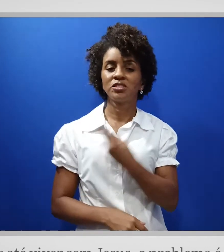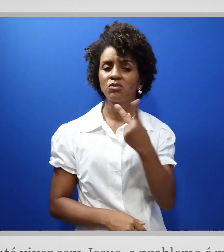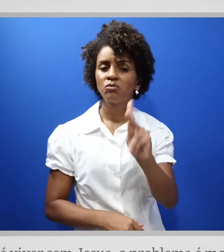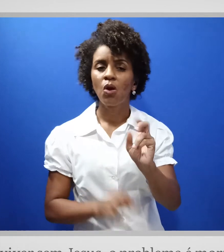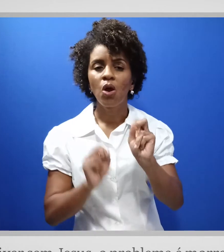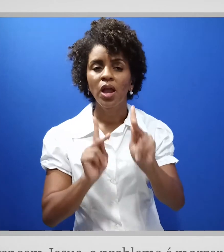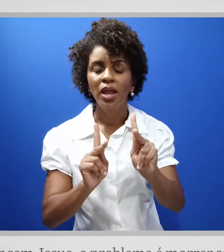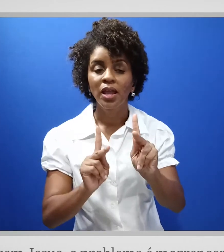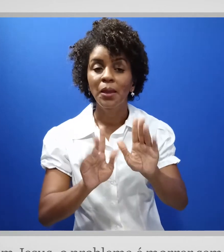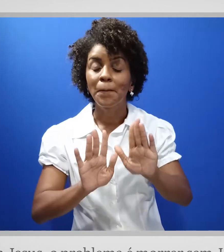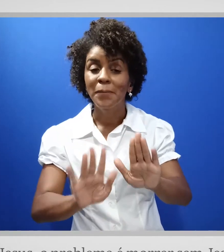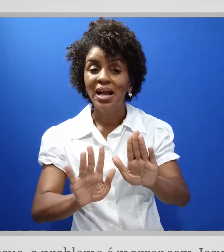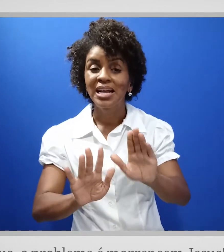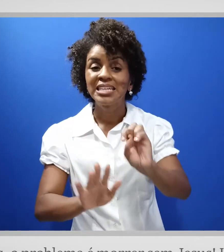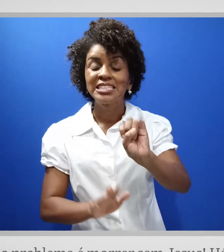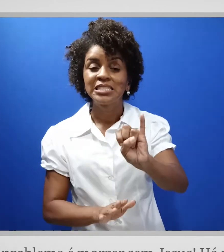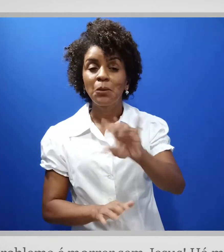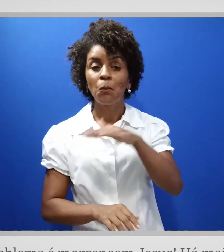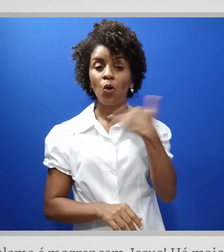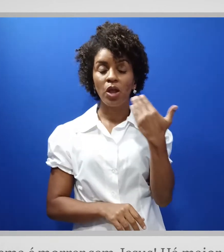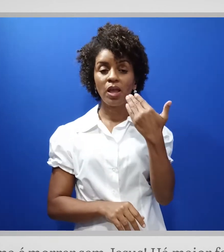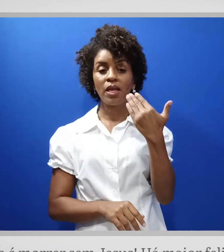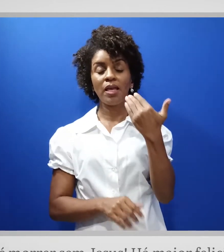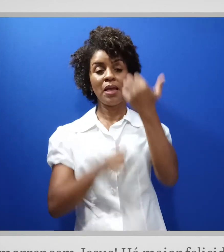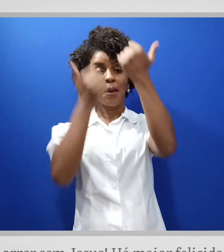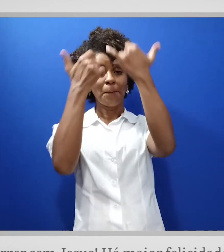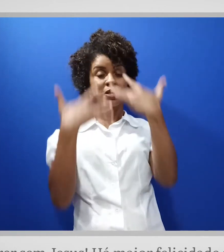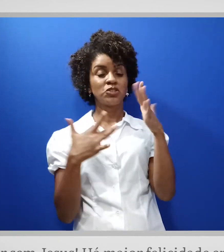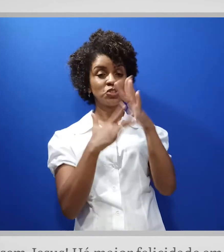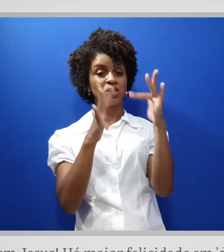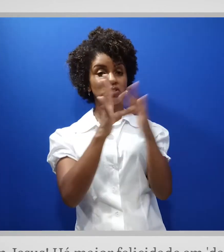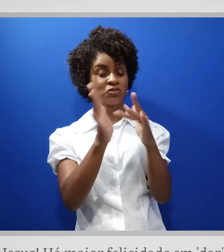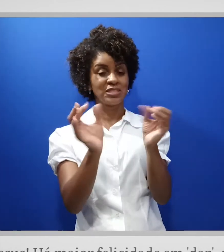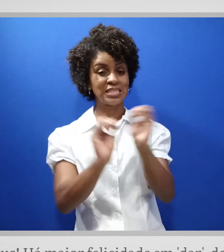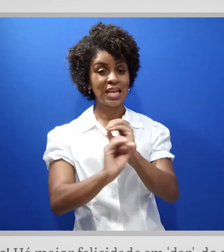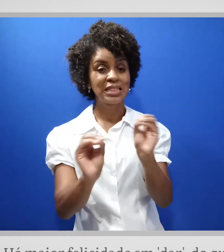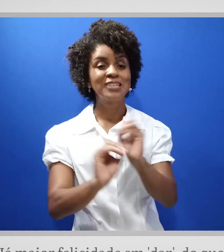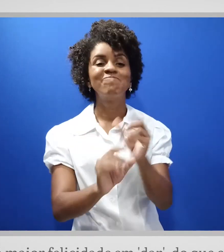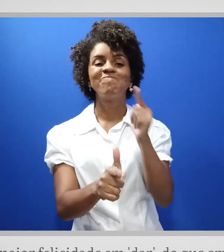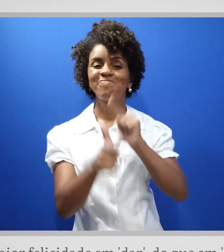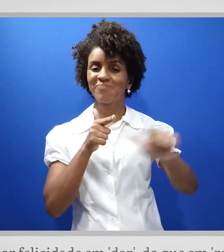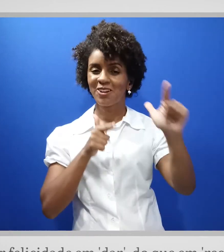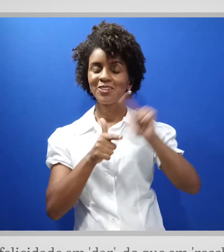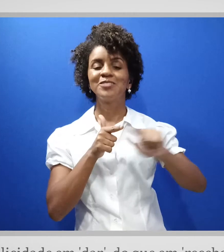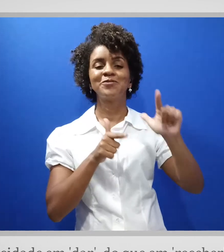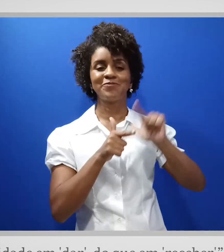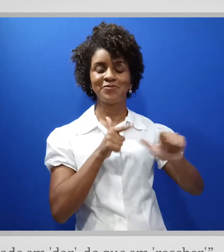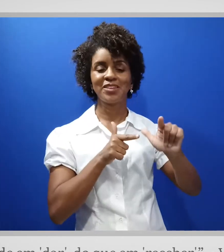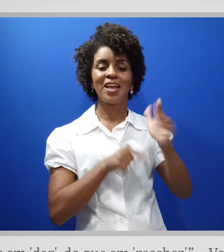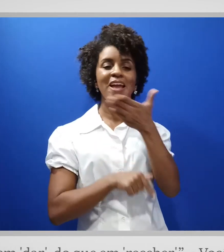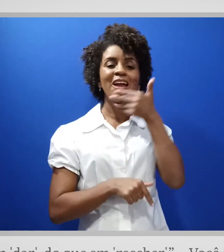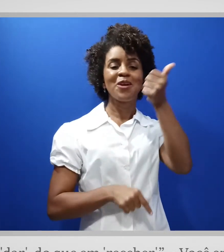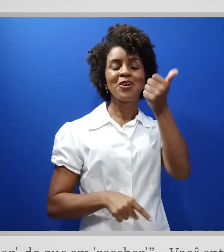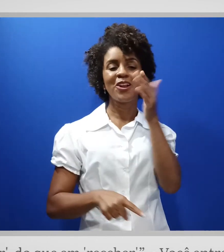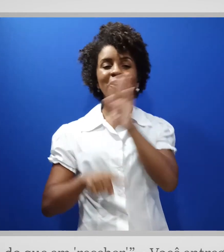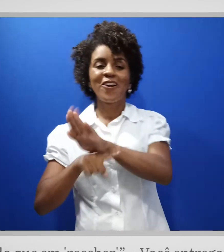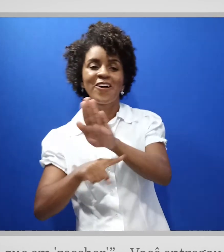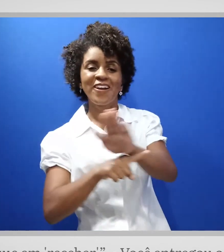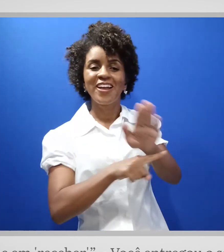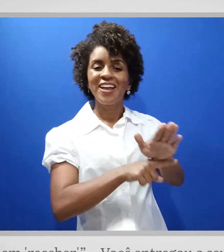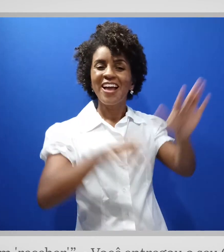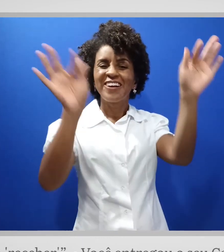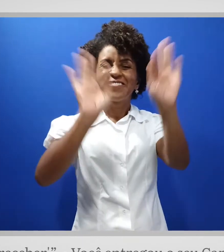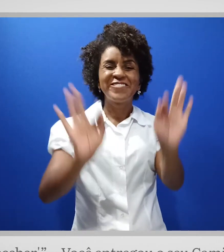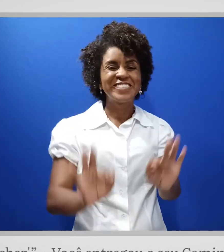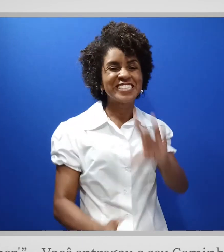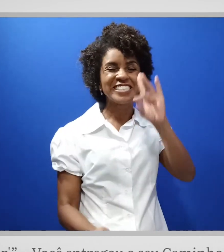sem Jesus O problema é morrer sem Jesus Há maior felicidade em dar do que